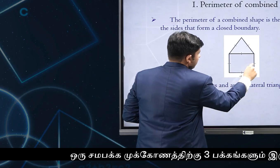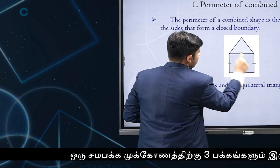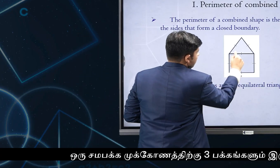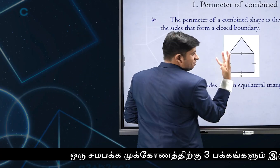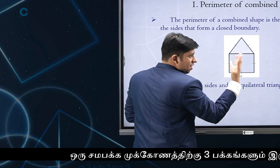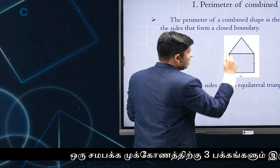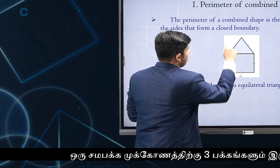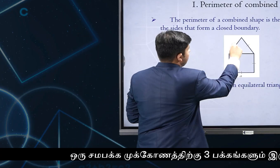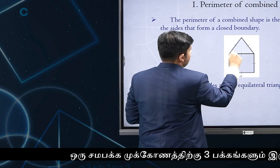இருந்தாலும்